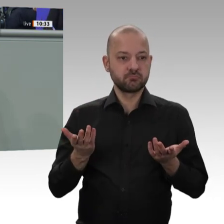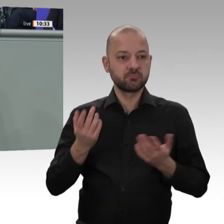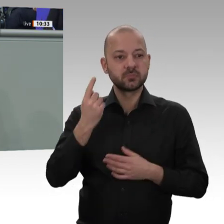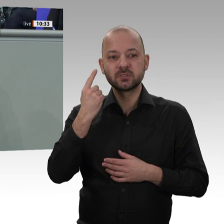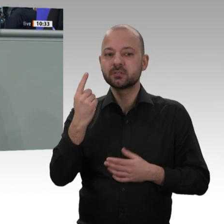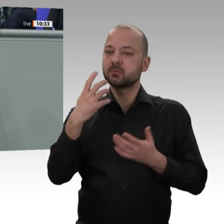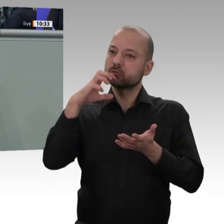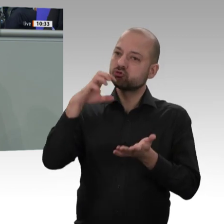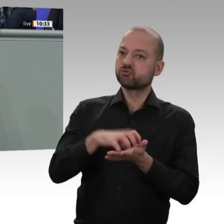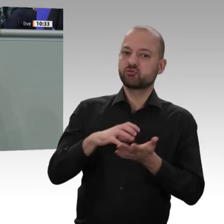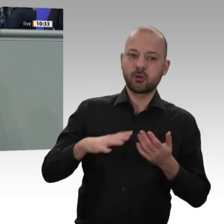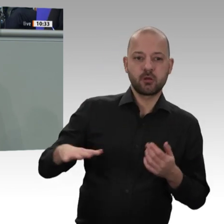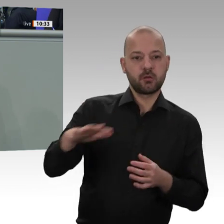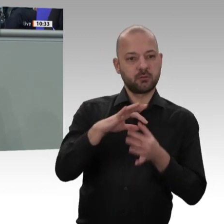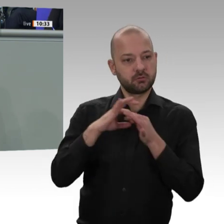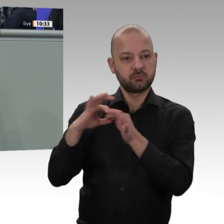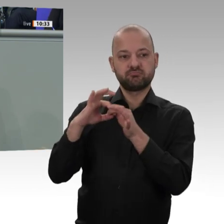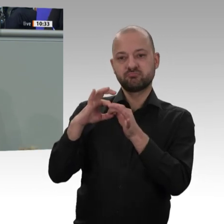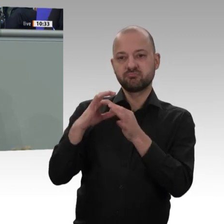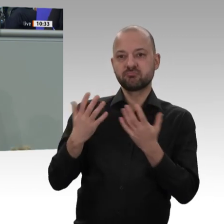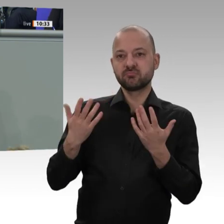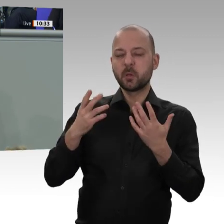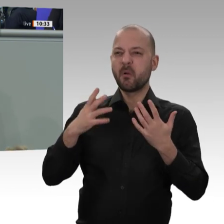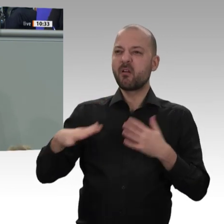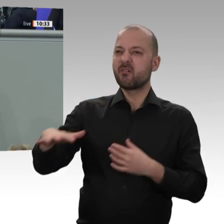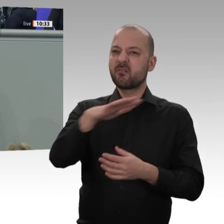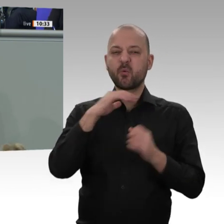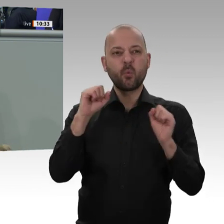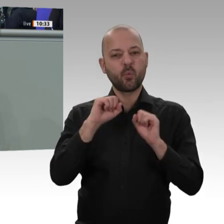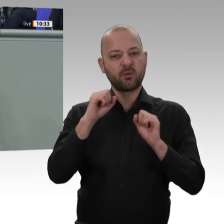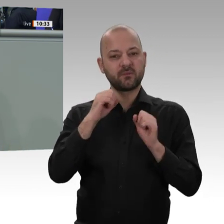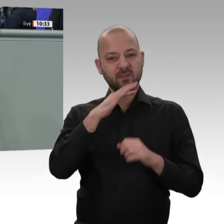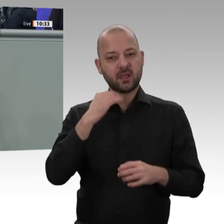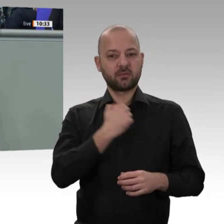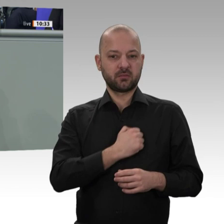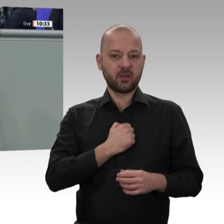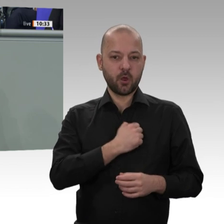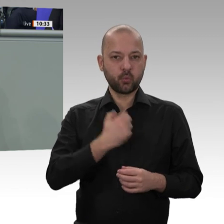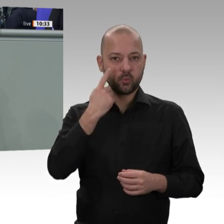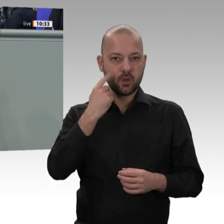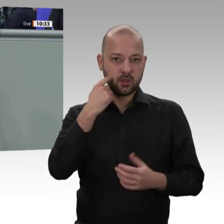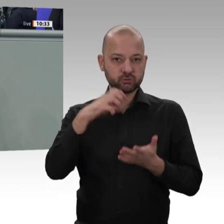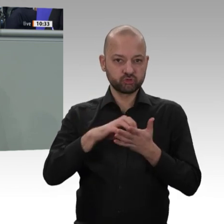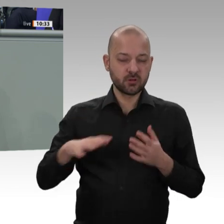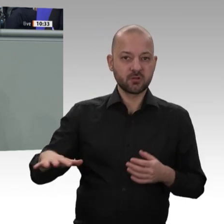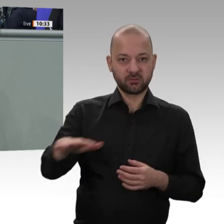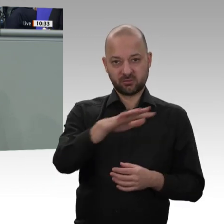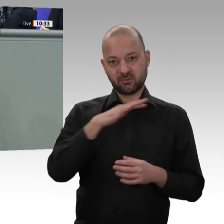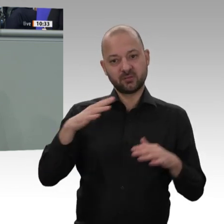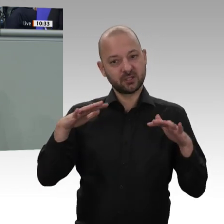Kemal Kocak, Ayla Kurtovic und Saida Hashemi. Ich bin dankbar für die Anteilnahme